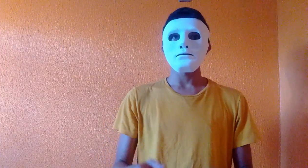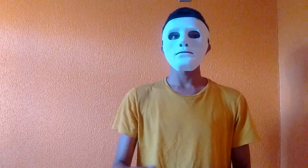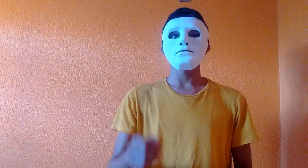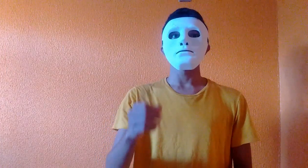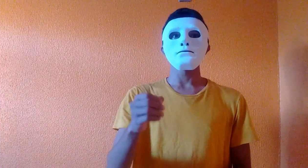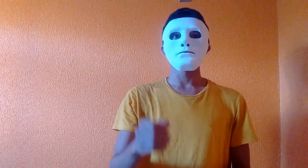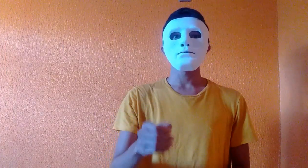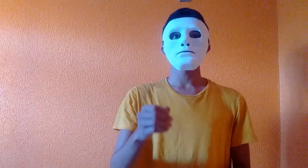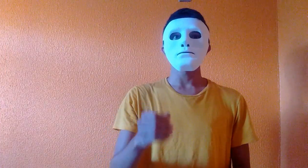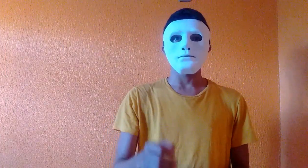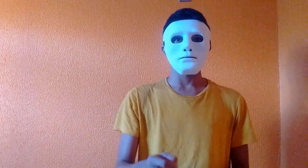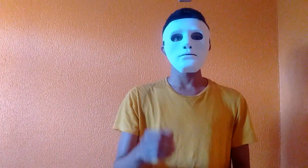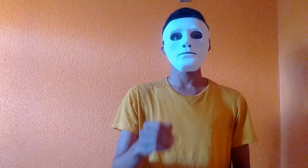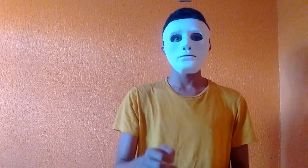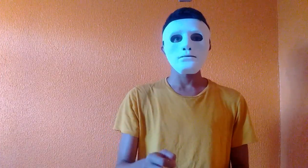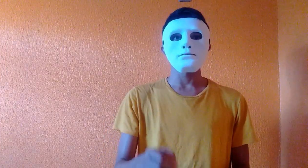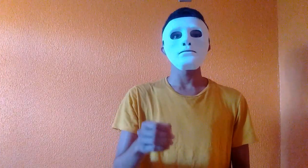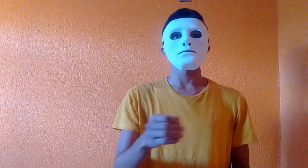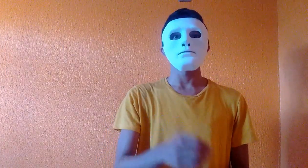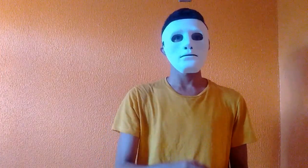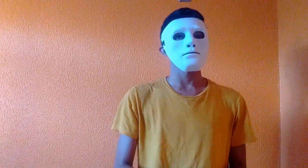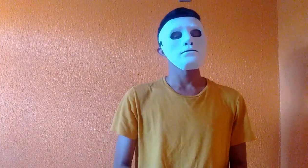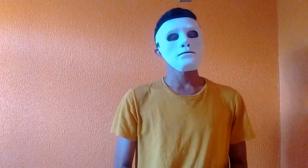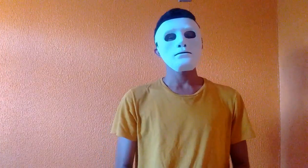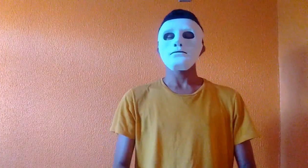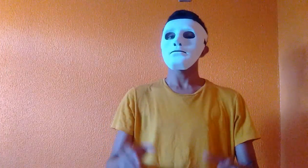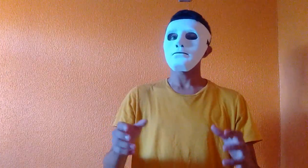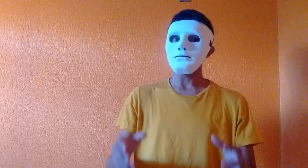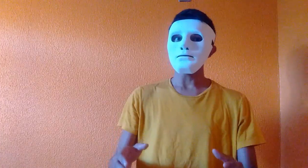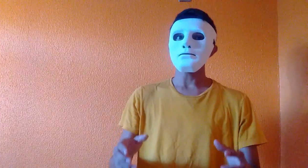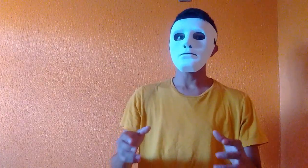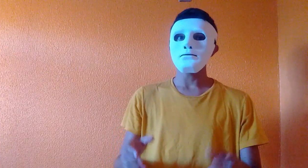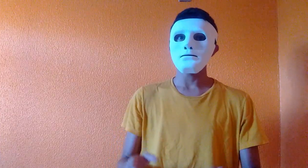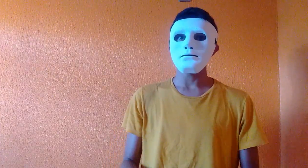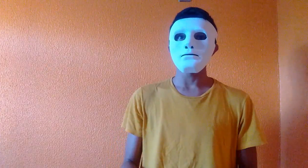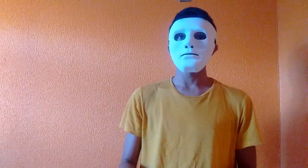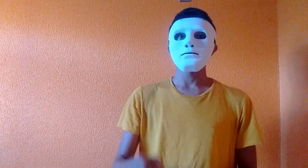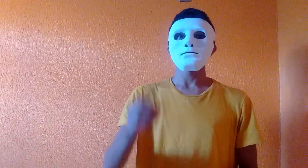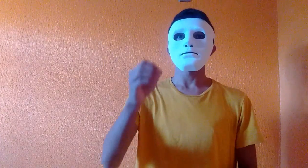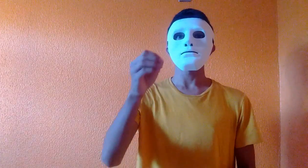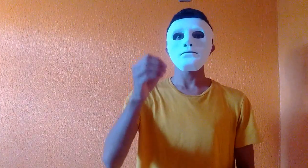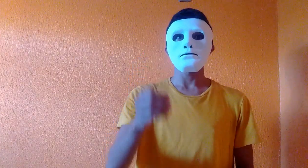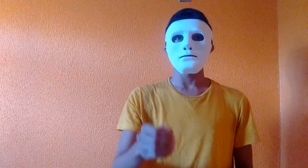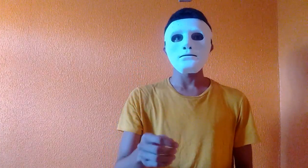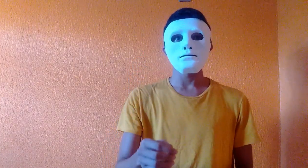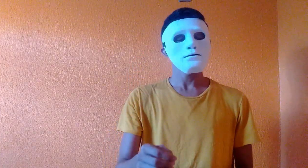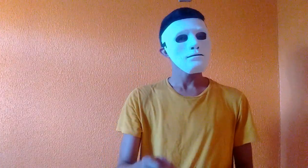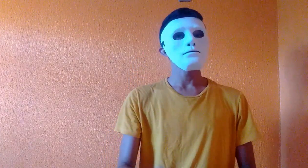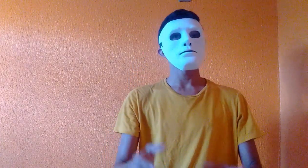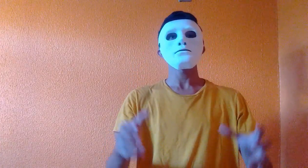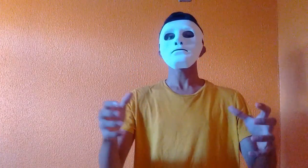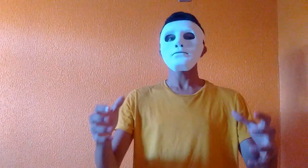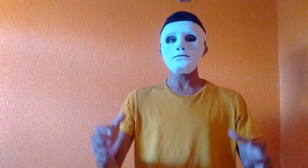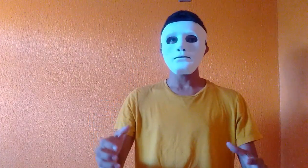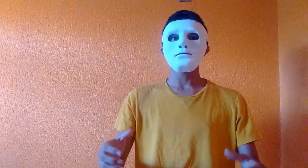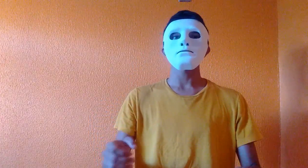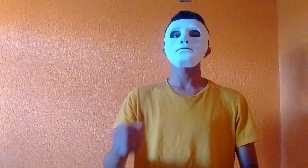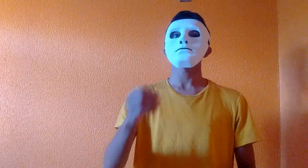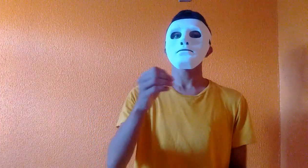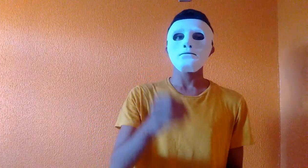contaminação pelo uso de ovos crus no preparo, a falta de higiene da embalagem e a refrigeração